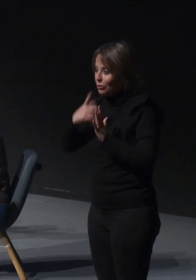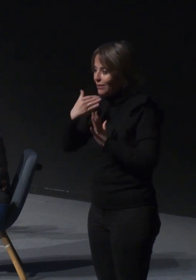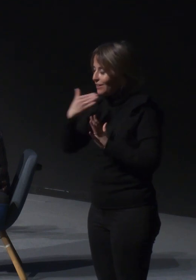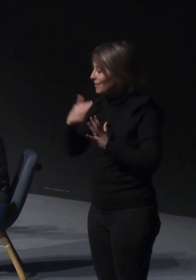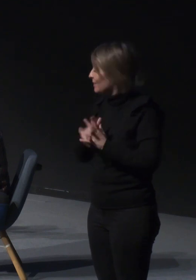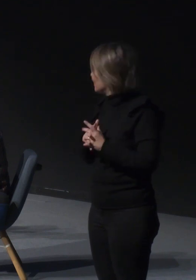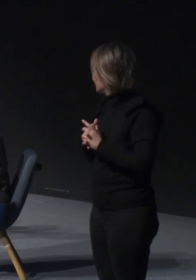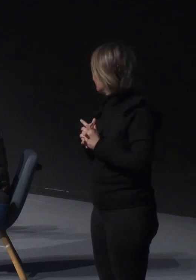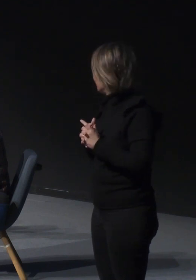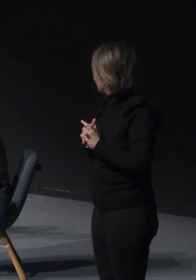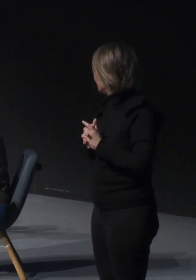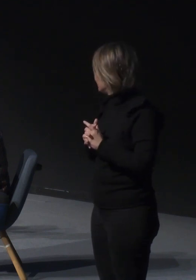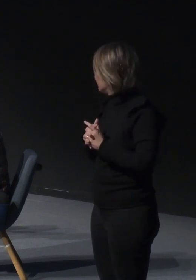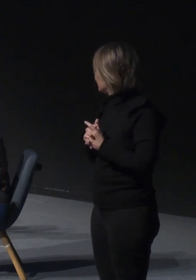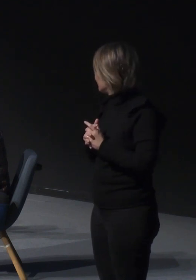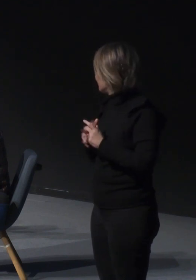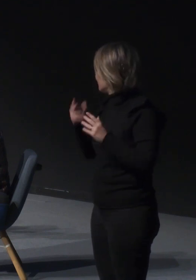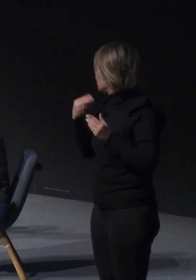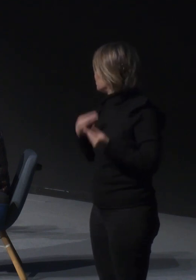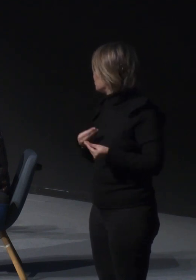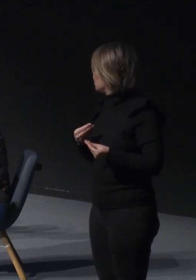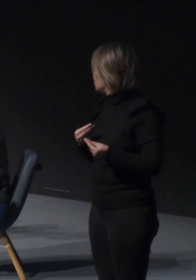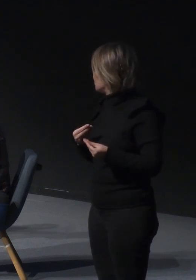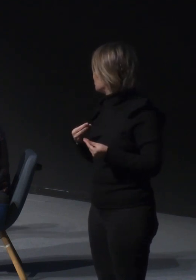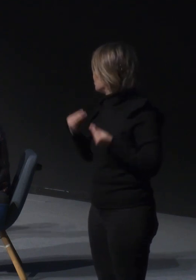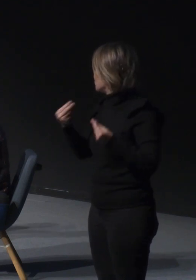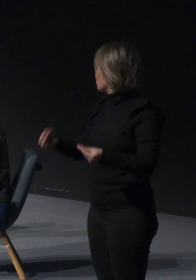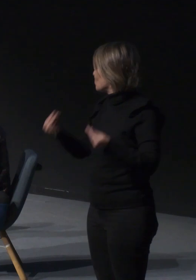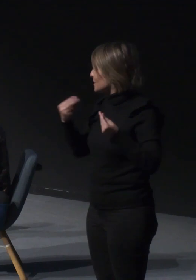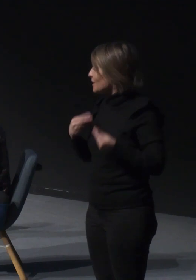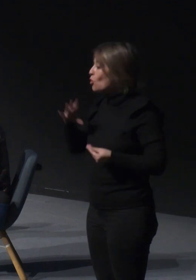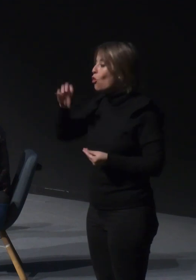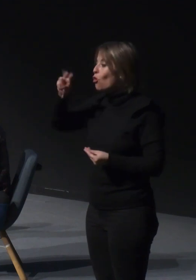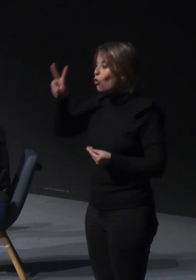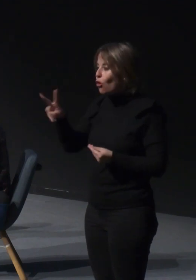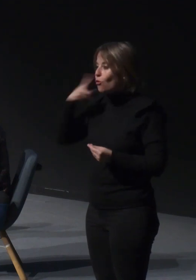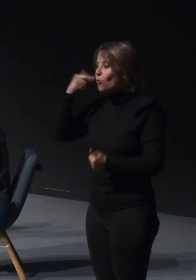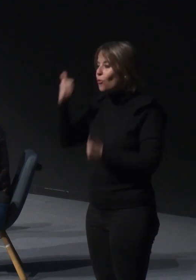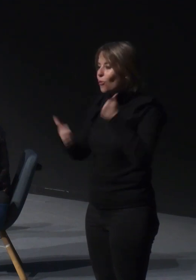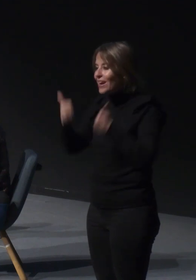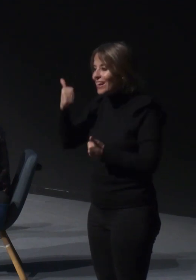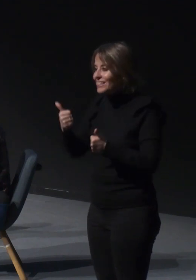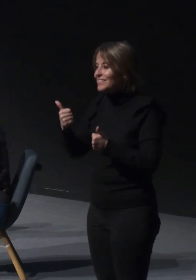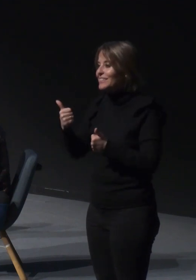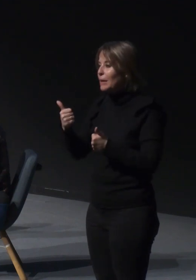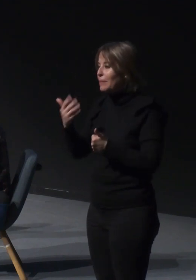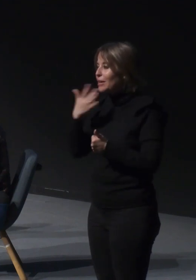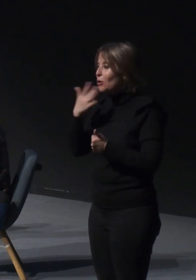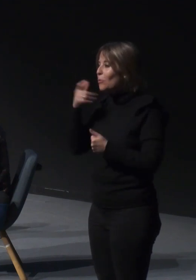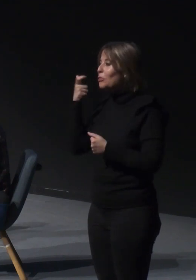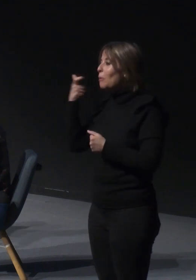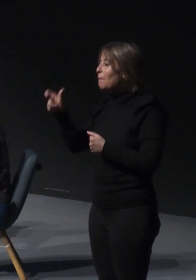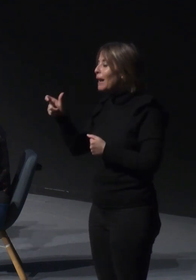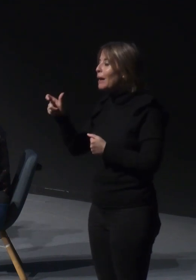No has traído la Rurren de Freud. Es lo que hacía yo en COU en el examen de arte cuando no sabía la palabra